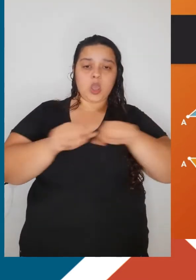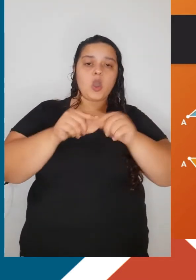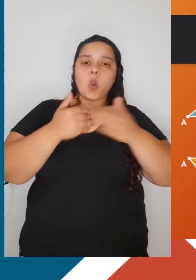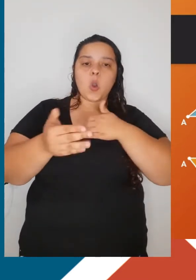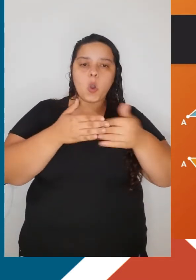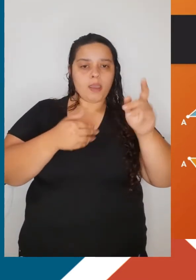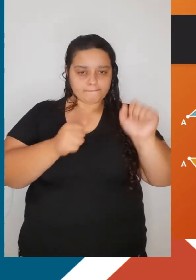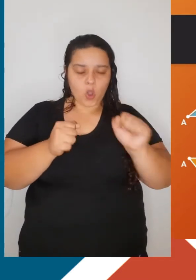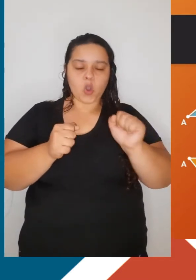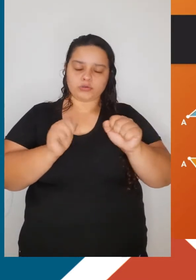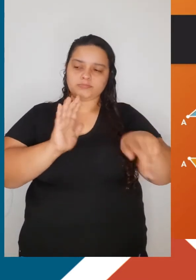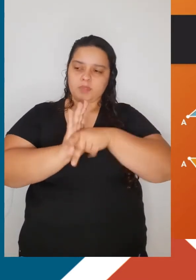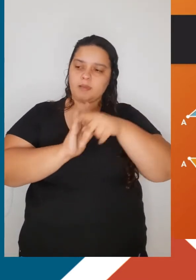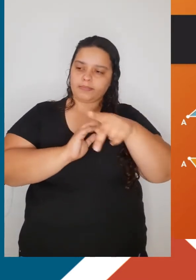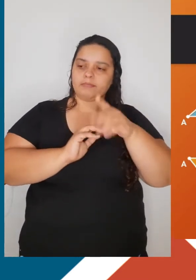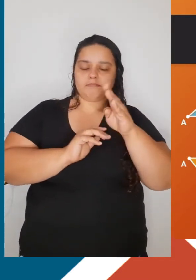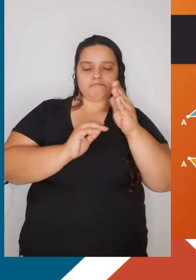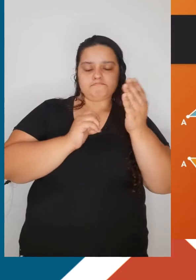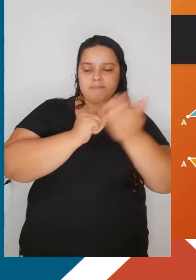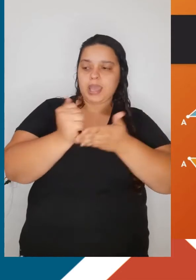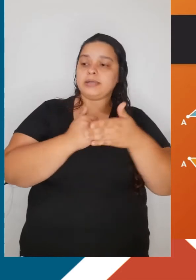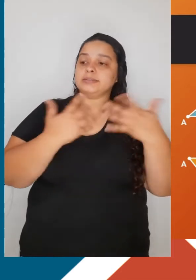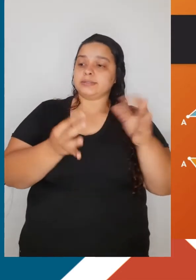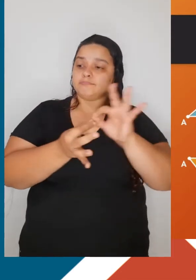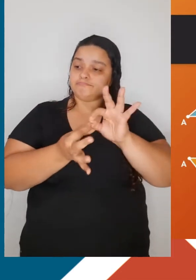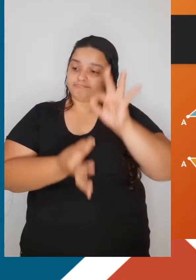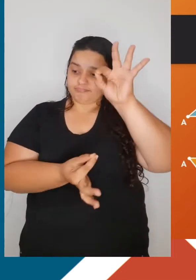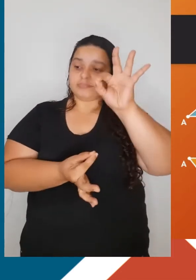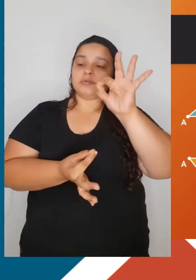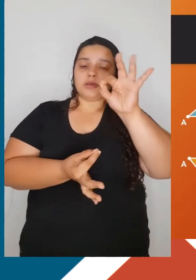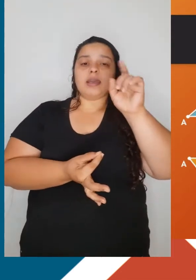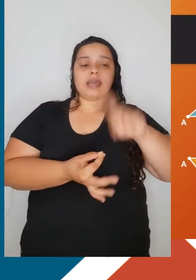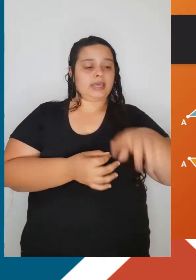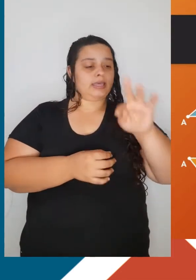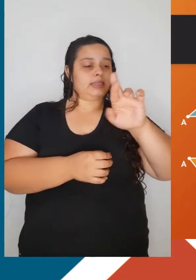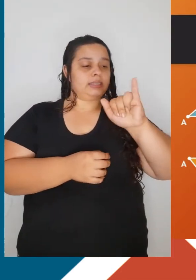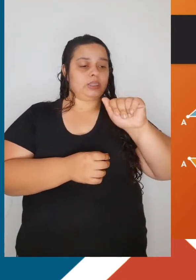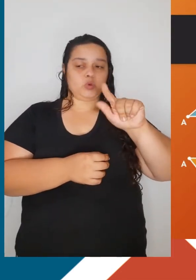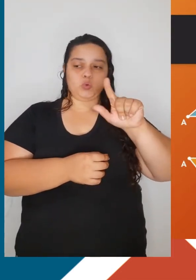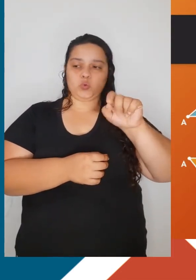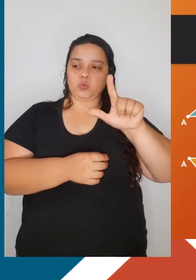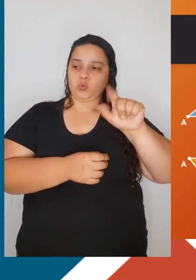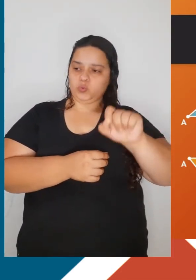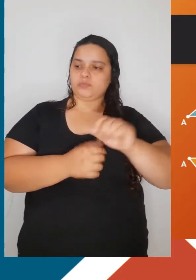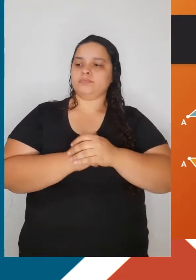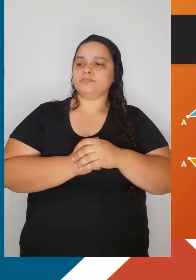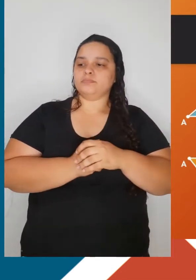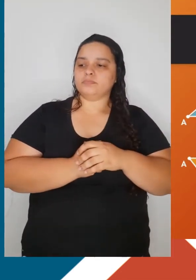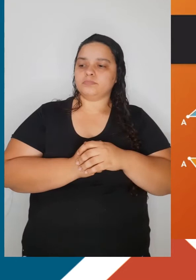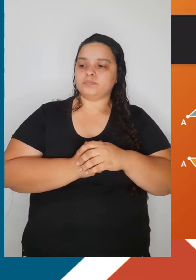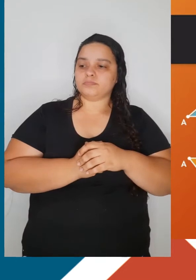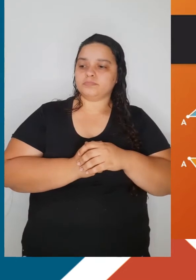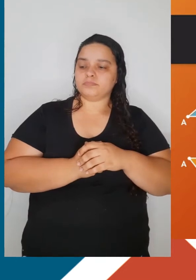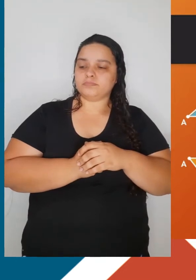ser considerado uma base dele. Então, sendo a altura do triângulo aquela que é perpendicular ao lado tomado como